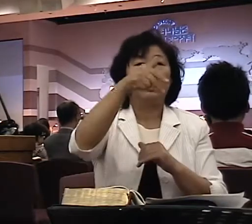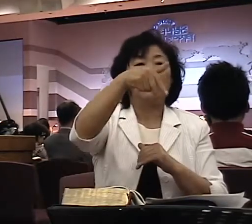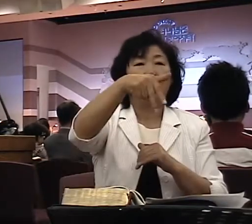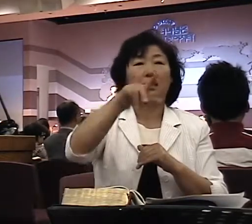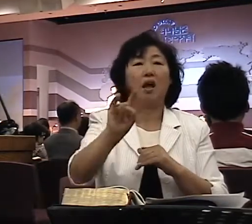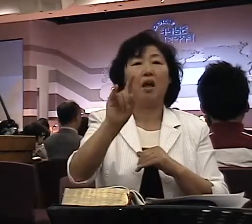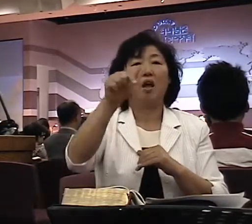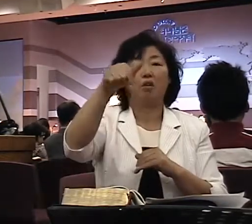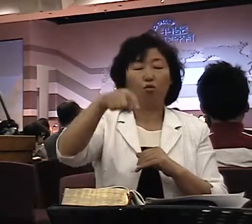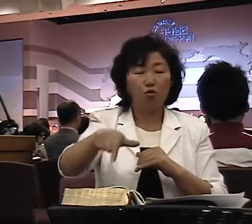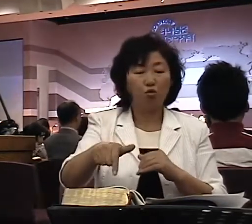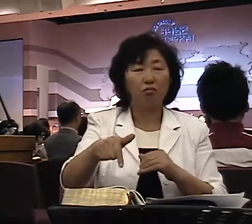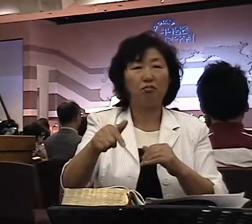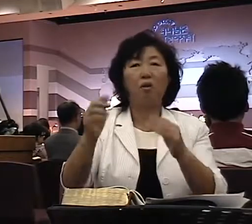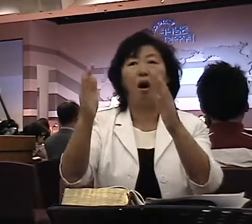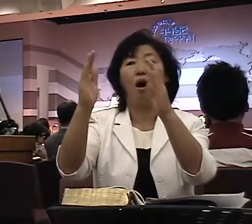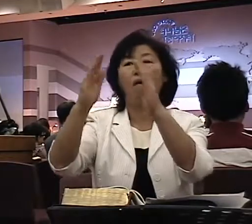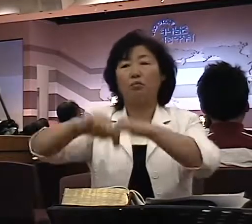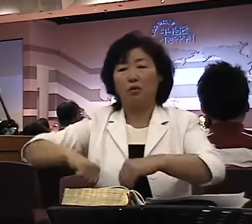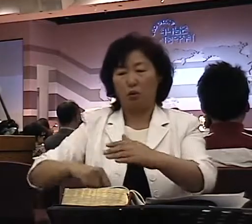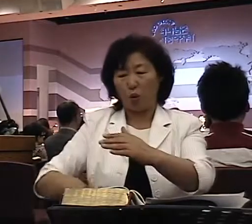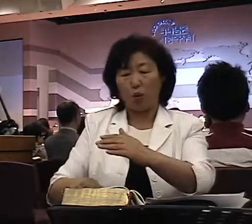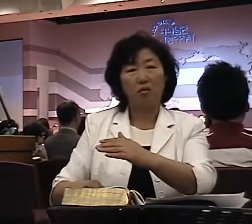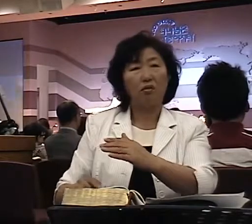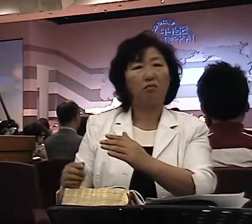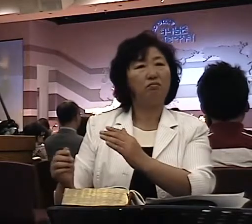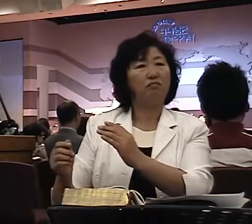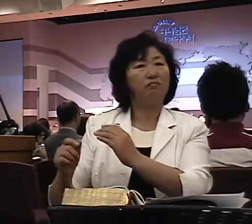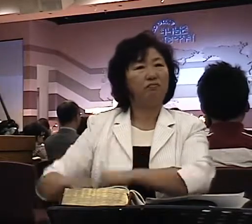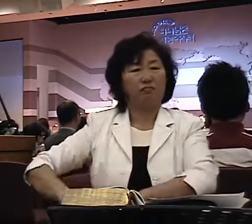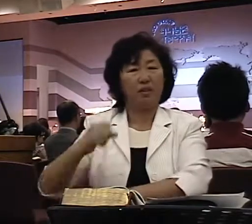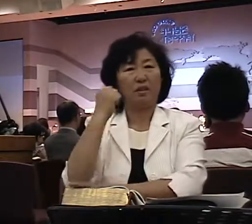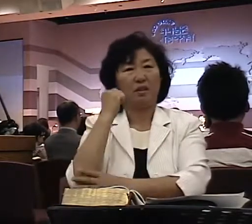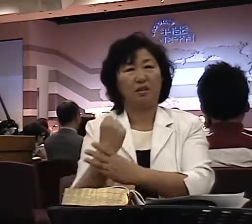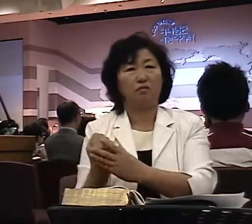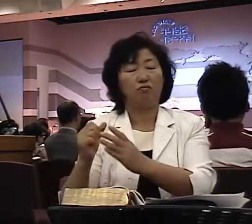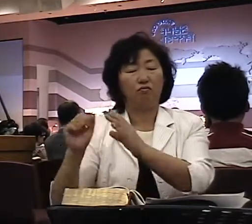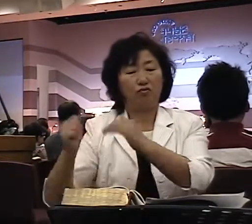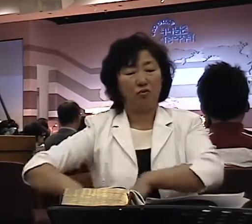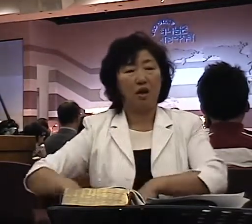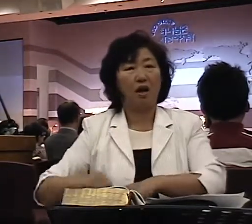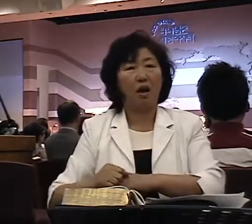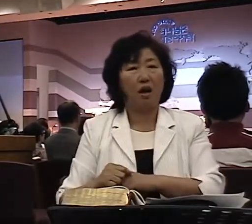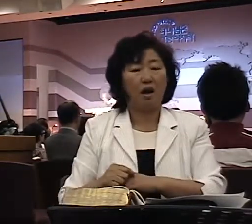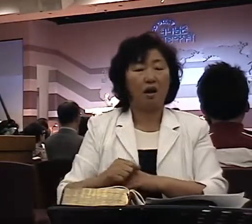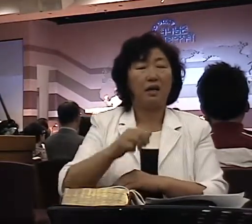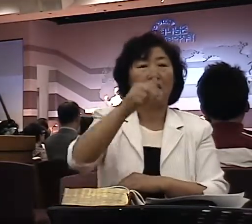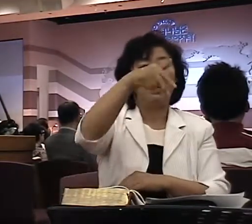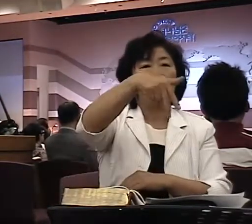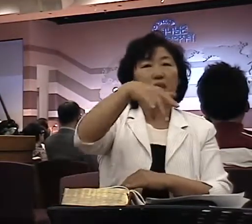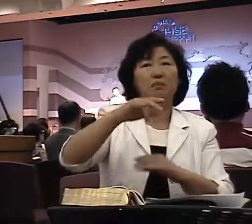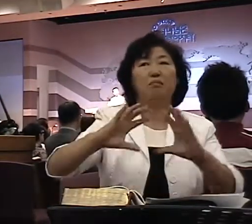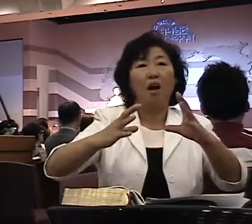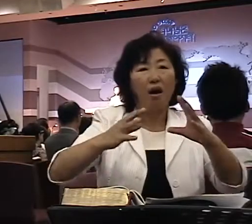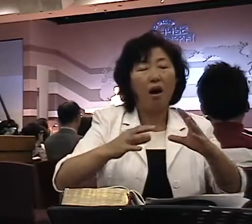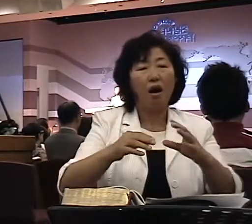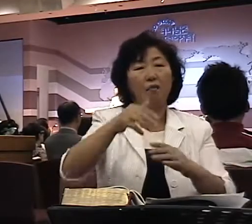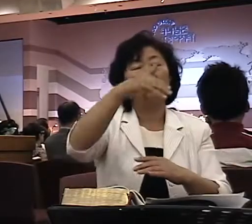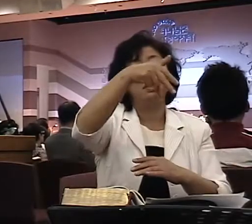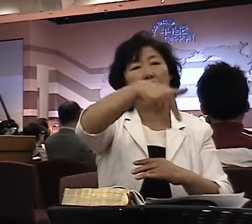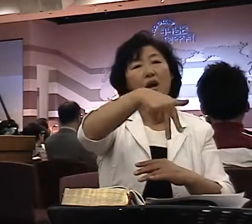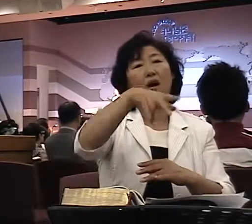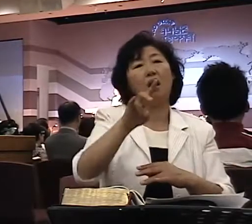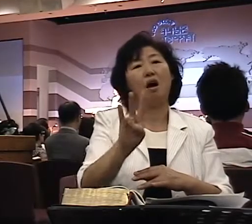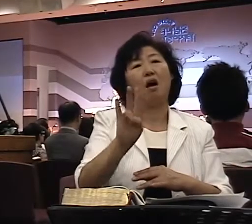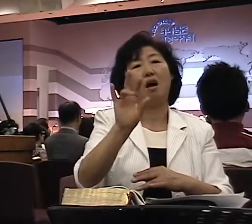썩어서 무너지더라고요. 우리 한국도 마찬가지입니다. 한때 찬란했던 제국들이, 나라들이 쓰러질 때 속에서